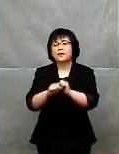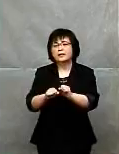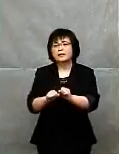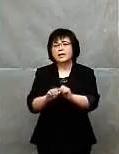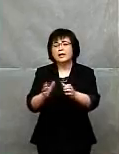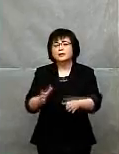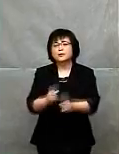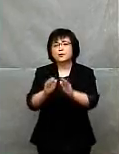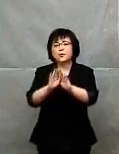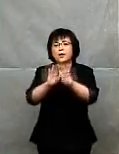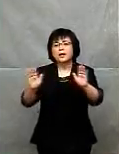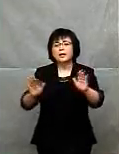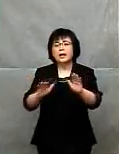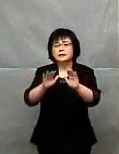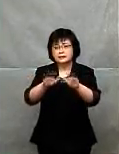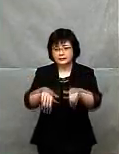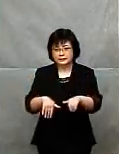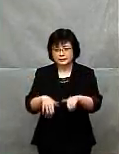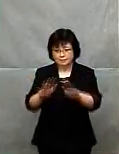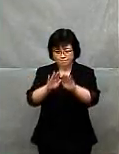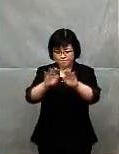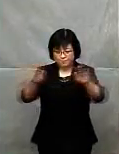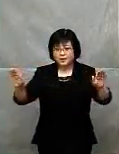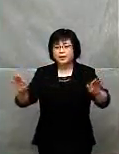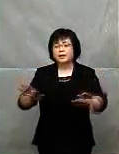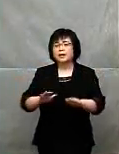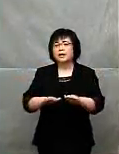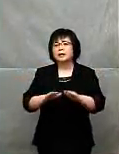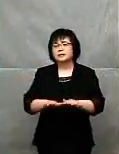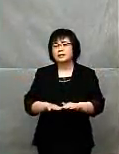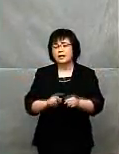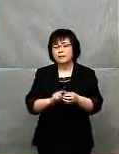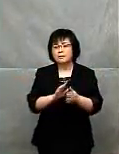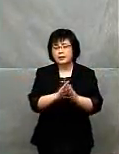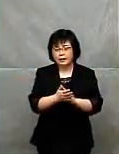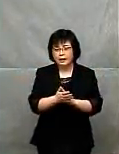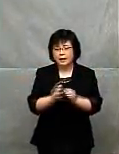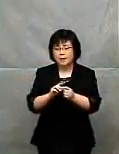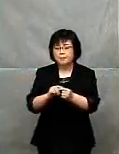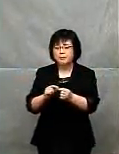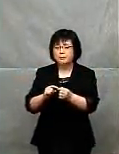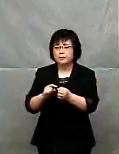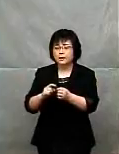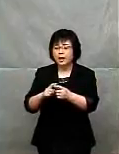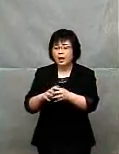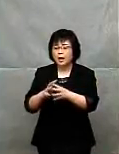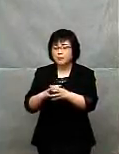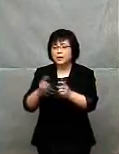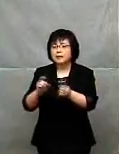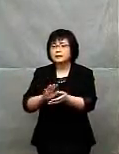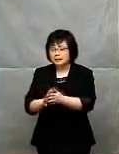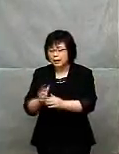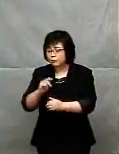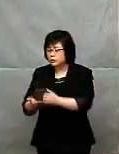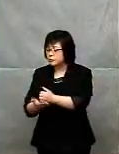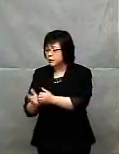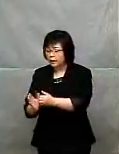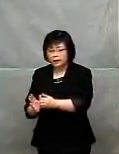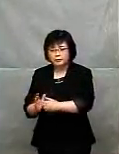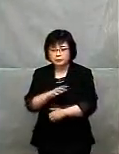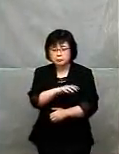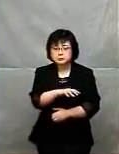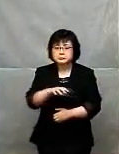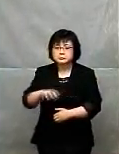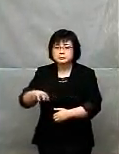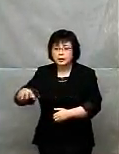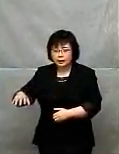総合開会式で幕を開け、現在本県をはじめ宮城県、福島県の南